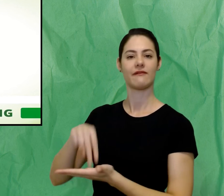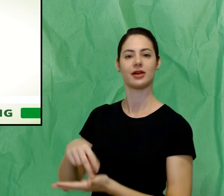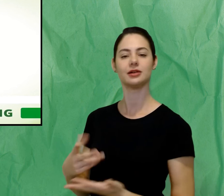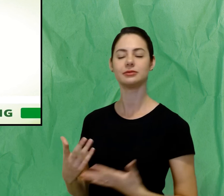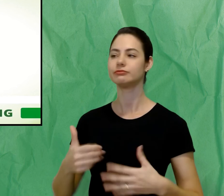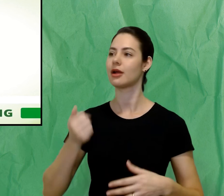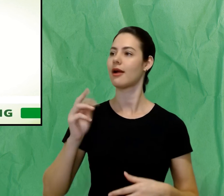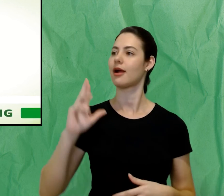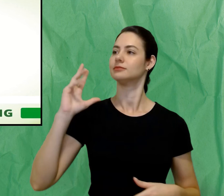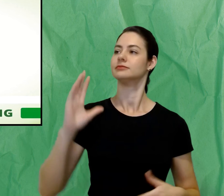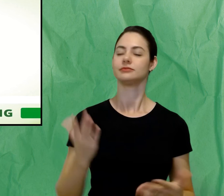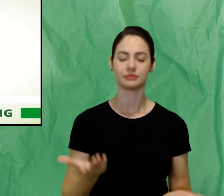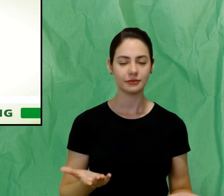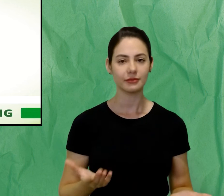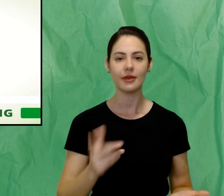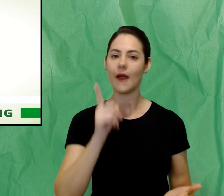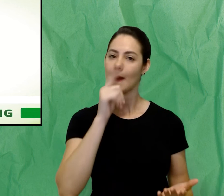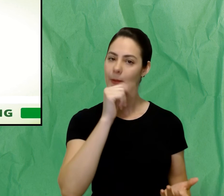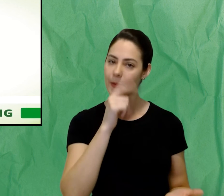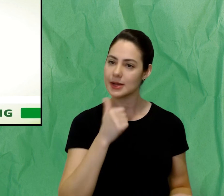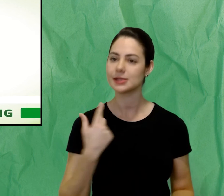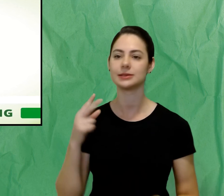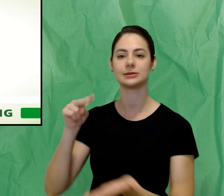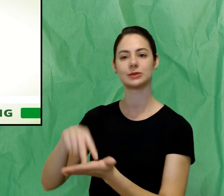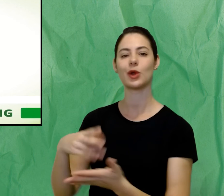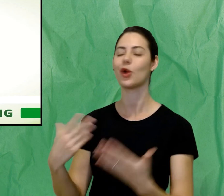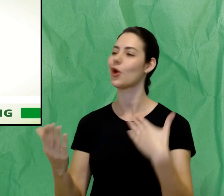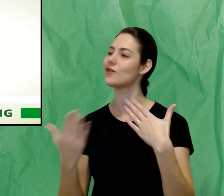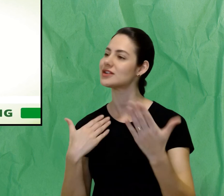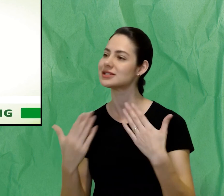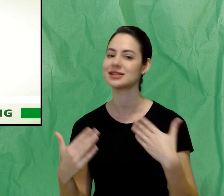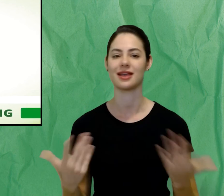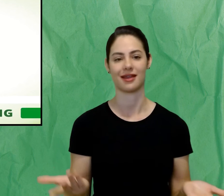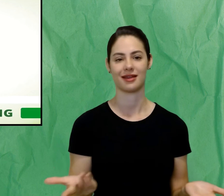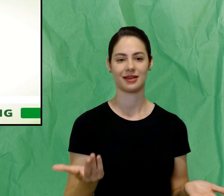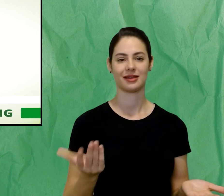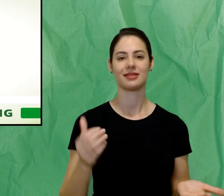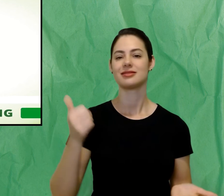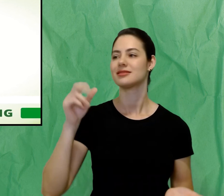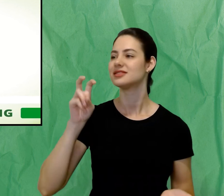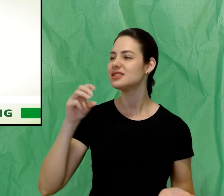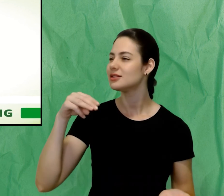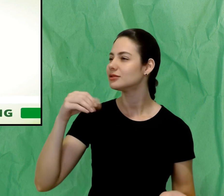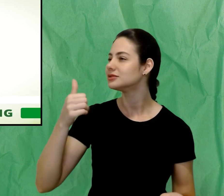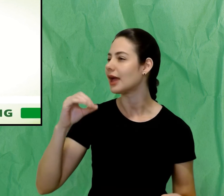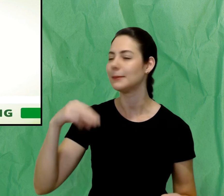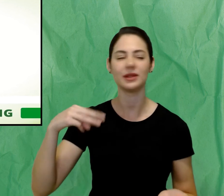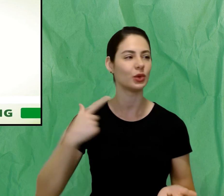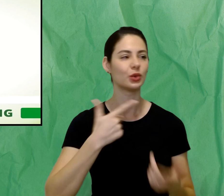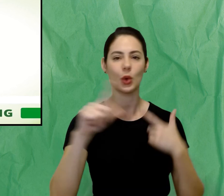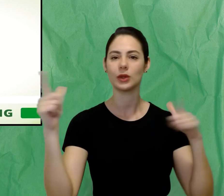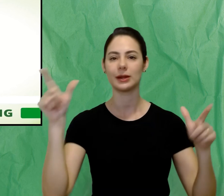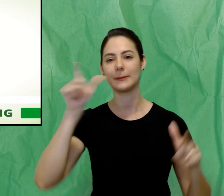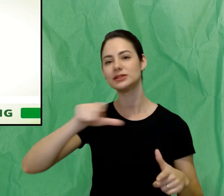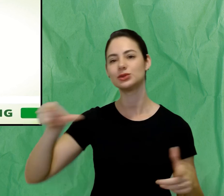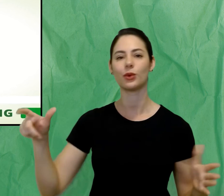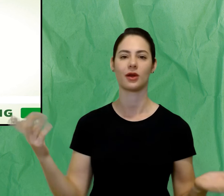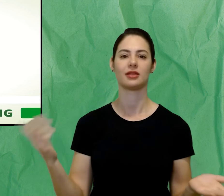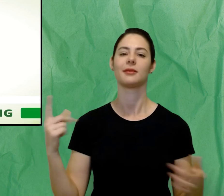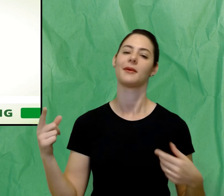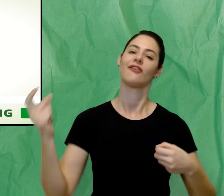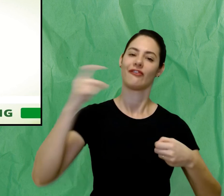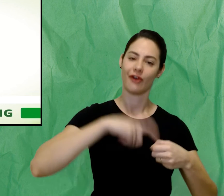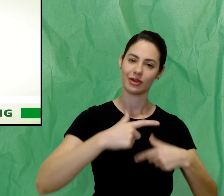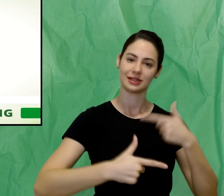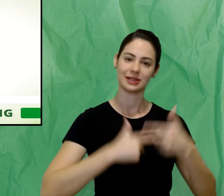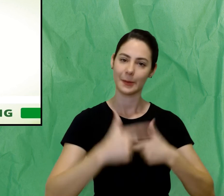esticar a perna, respirar um ar, tomar uma água, né, conversar 5, 10 minutos ali com alguém para